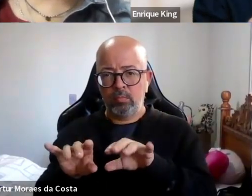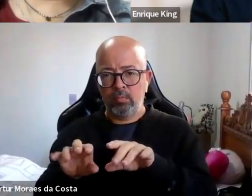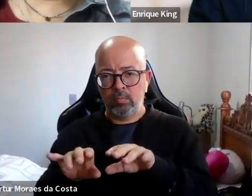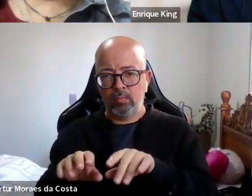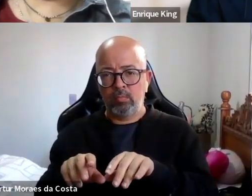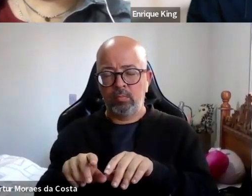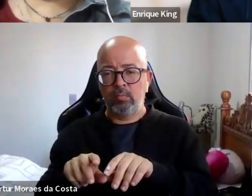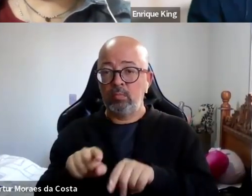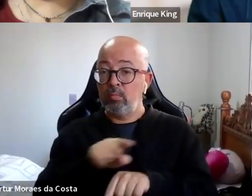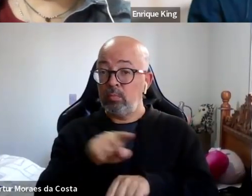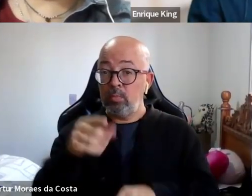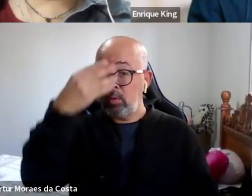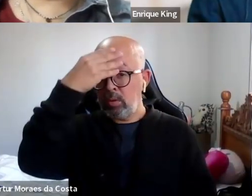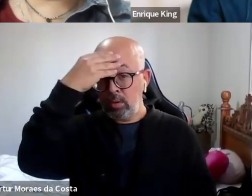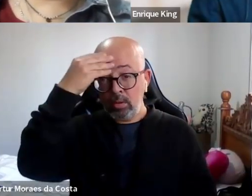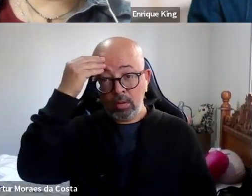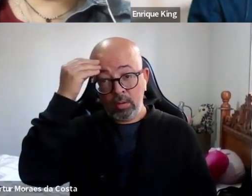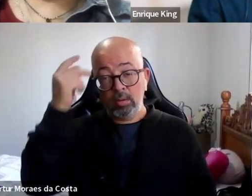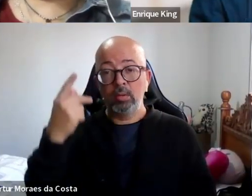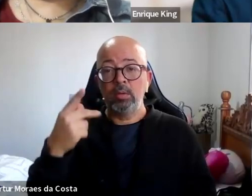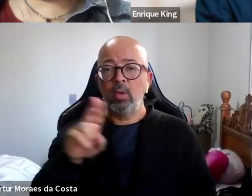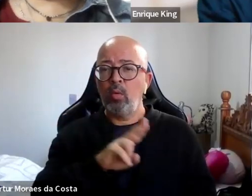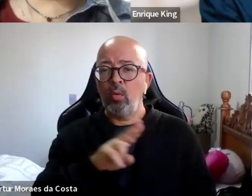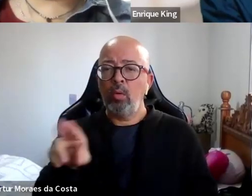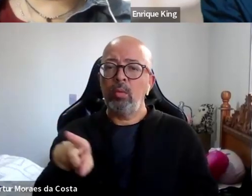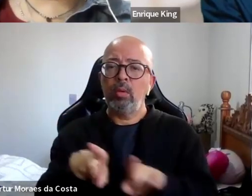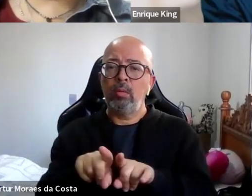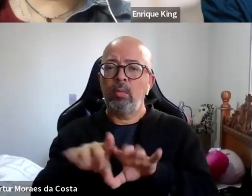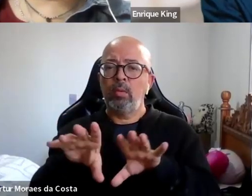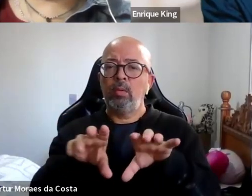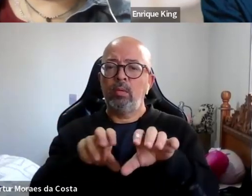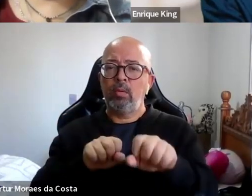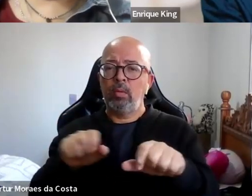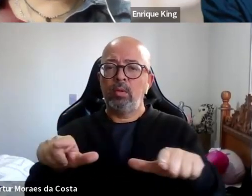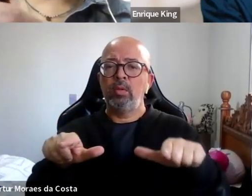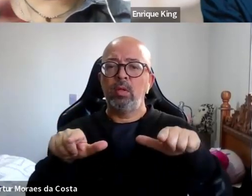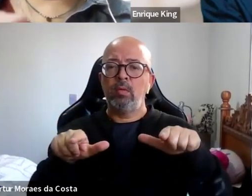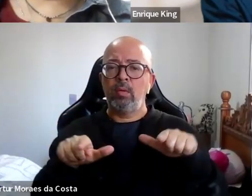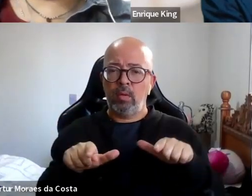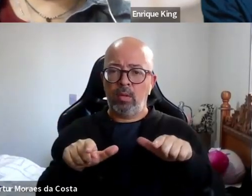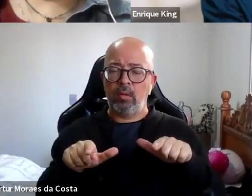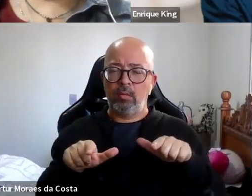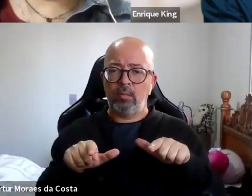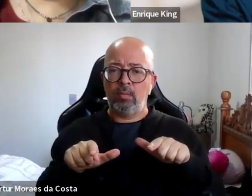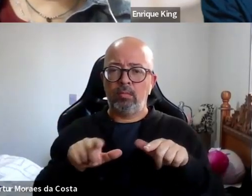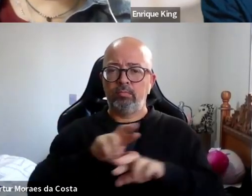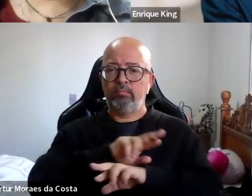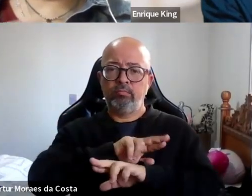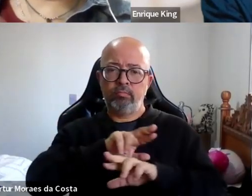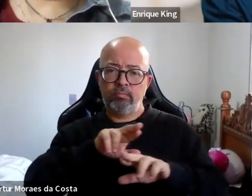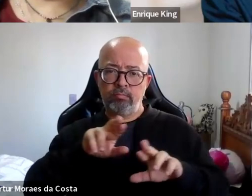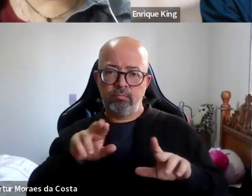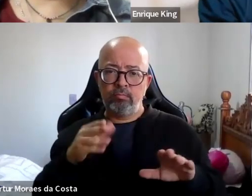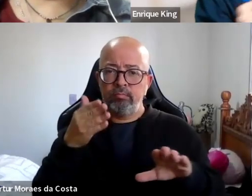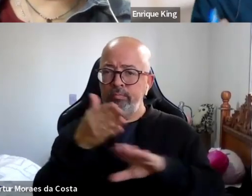Dinámico y no se olviden de poner su nombre para poder recibir sus certificados